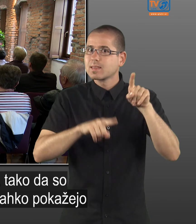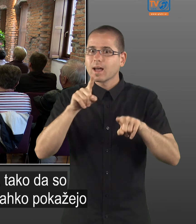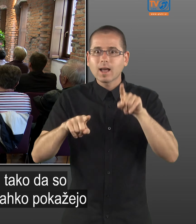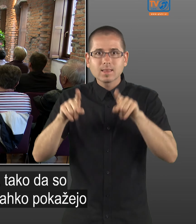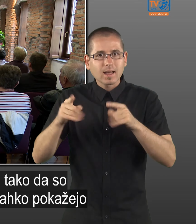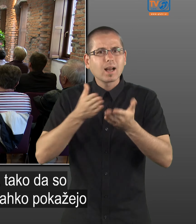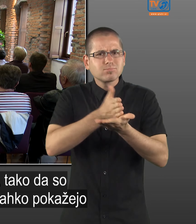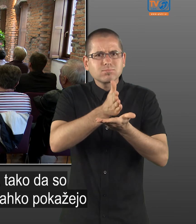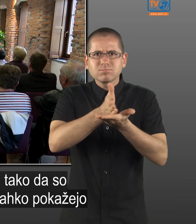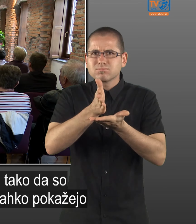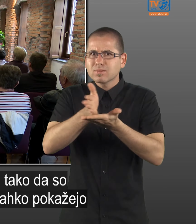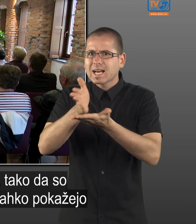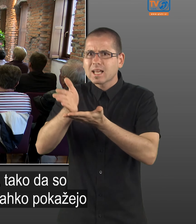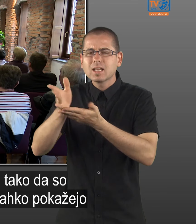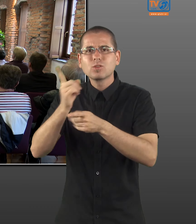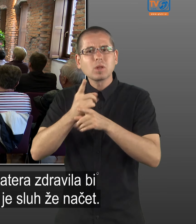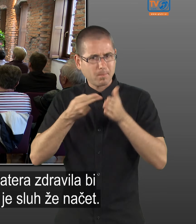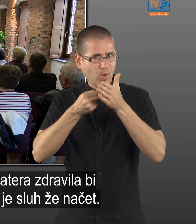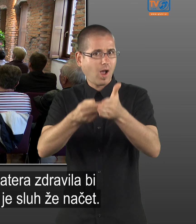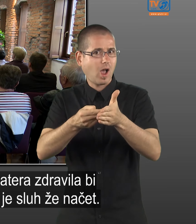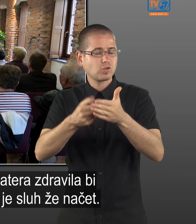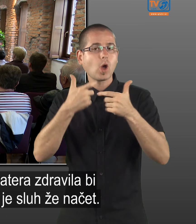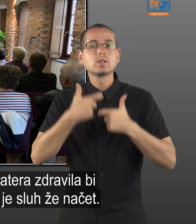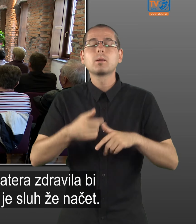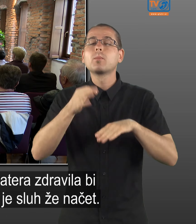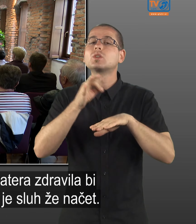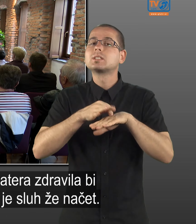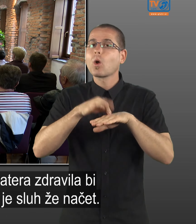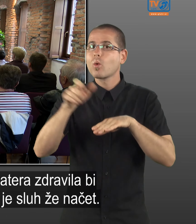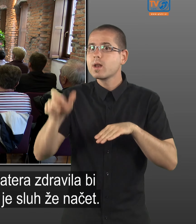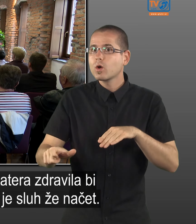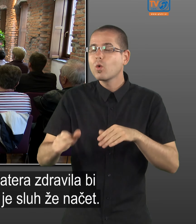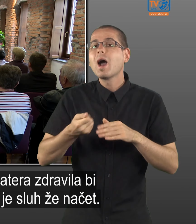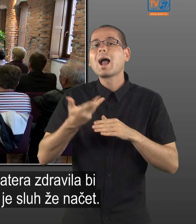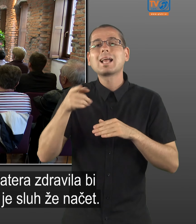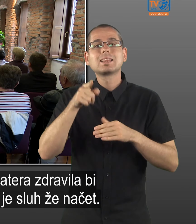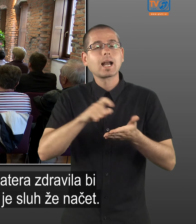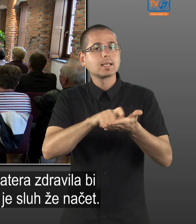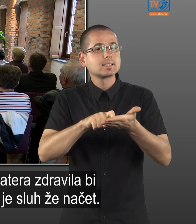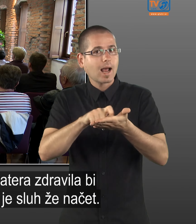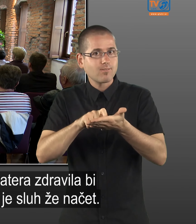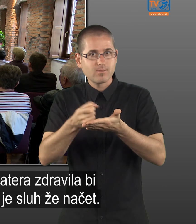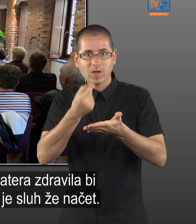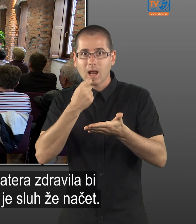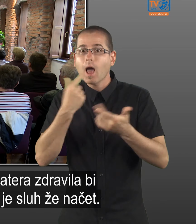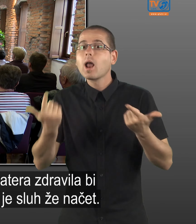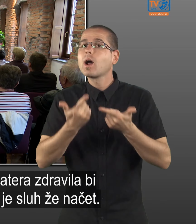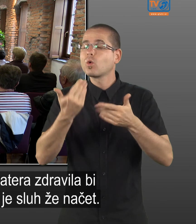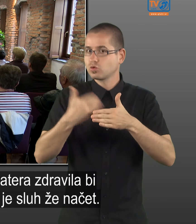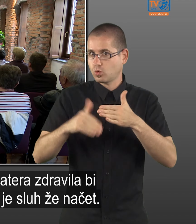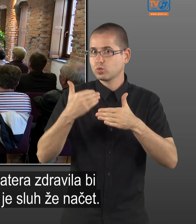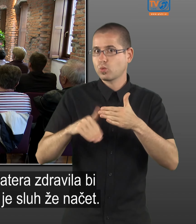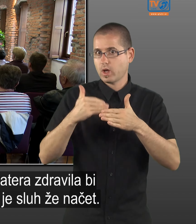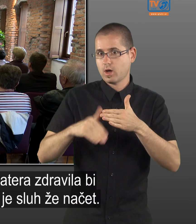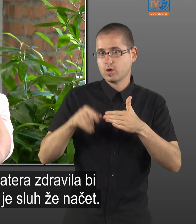smernice, da se pokaže osebnemu zdravniku, katera zdravila, bim lahko sluho škodovala, če je služena čet.